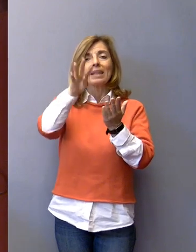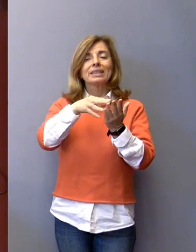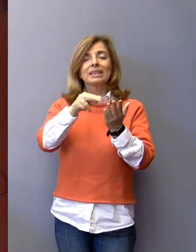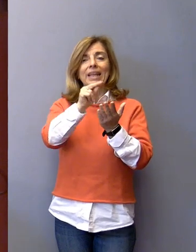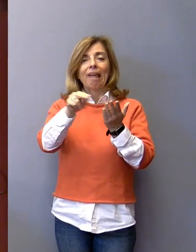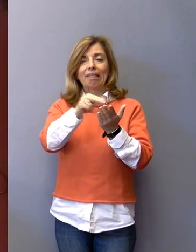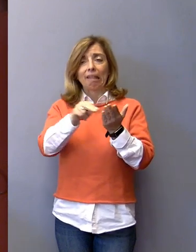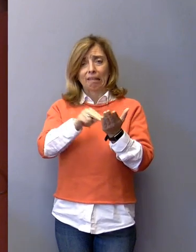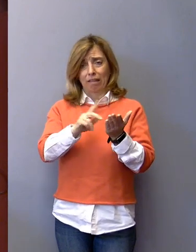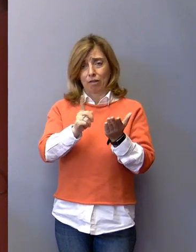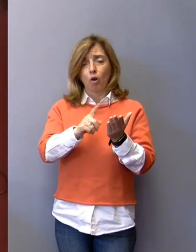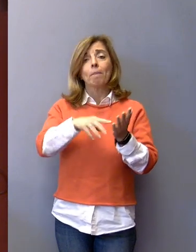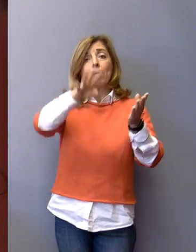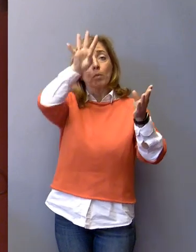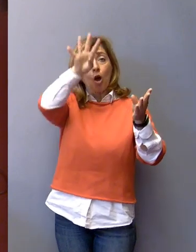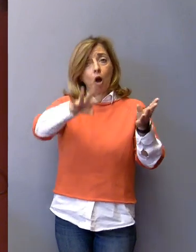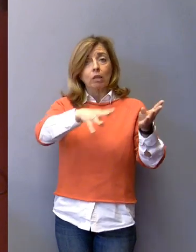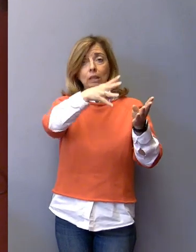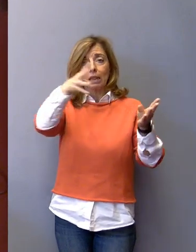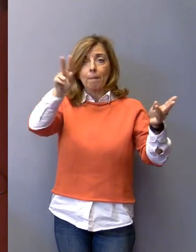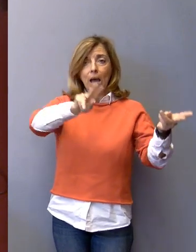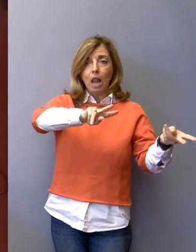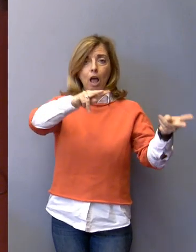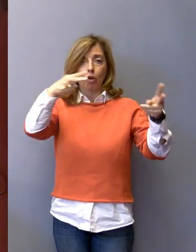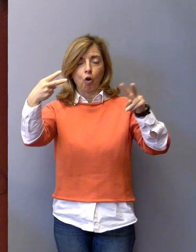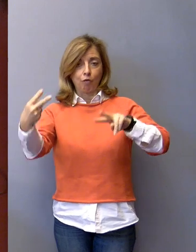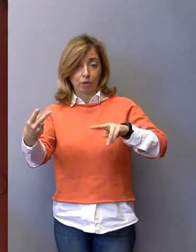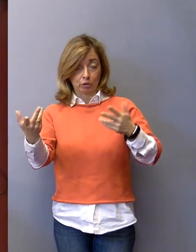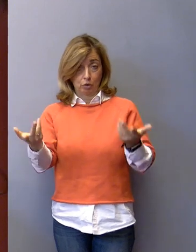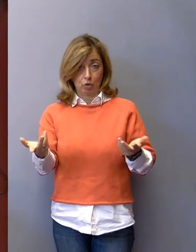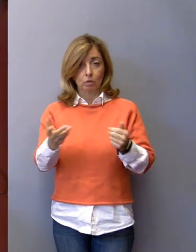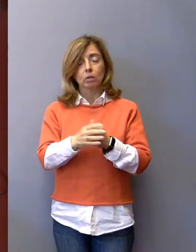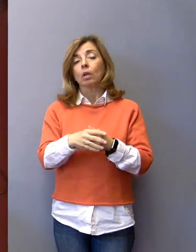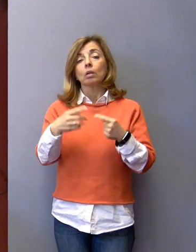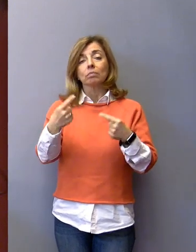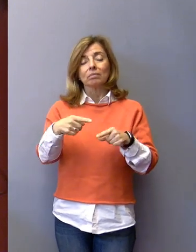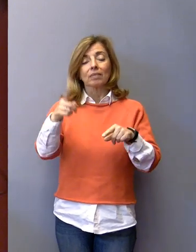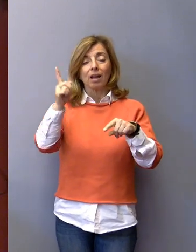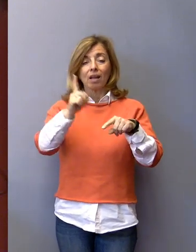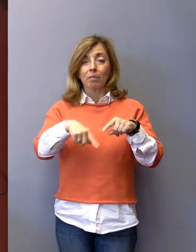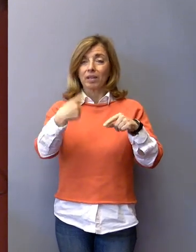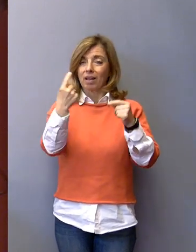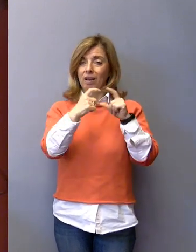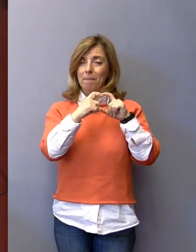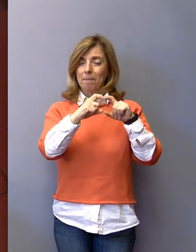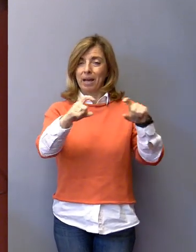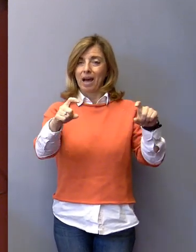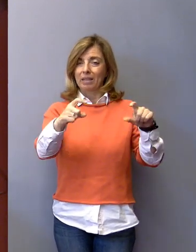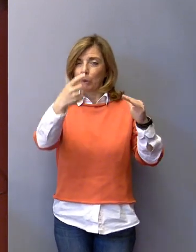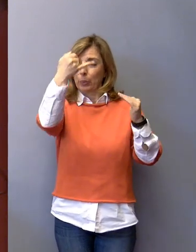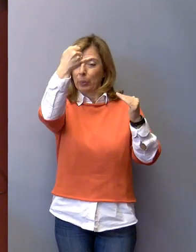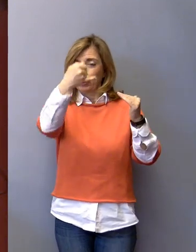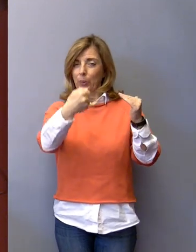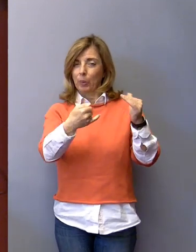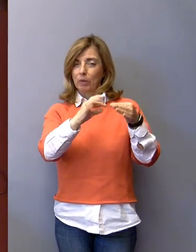è anche un po' diciamo un termine non tecnico e eliminare la parte dell'ultima